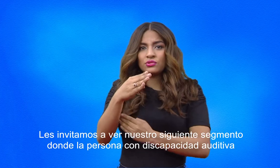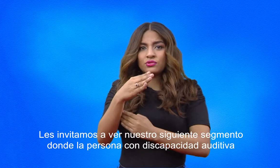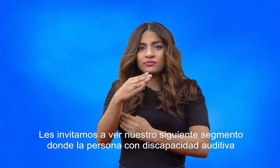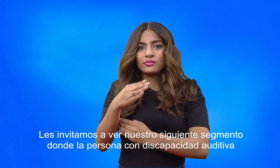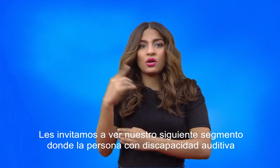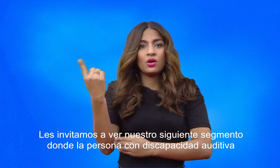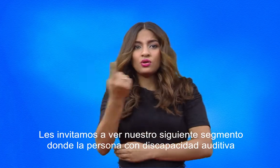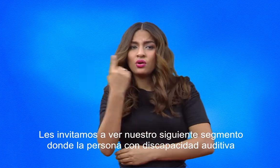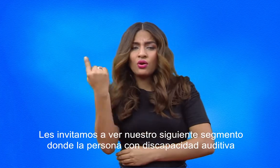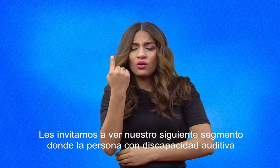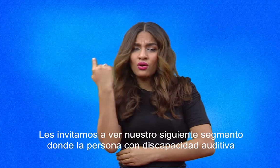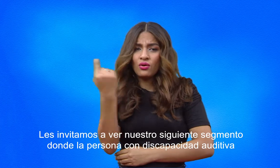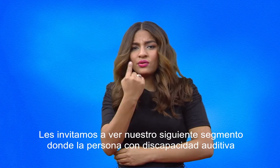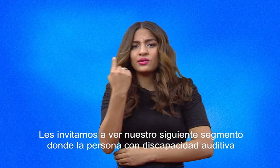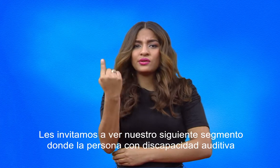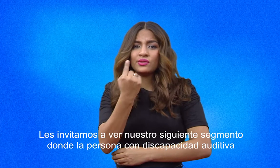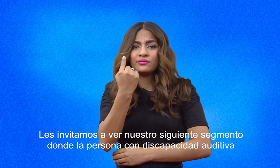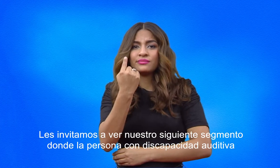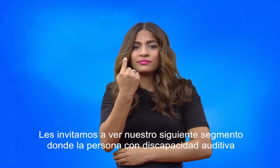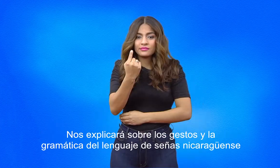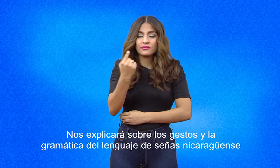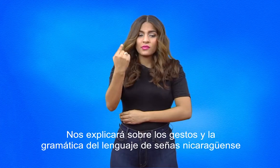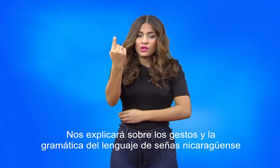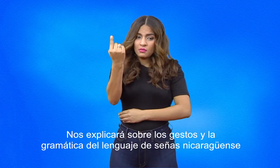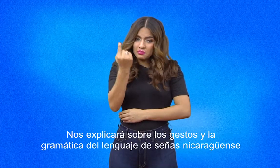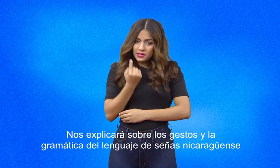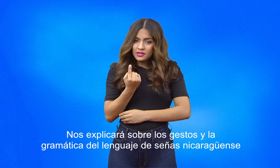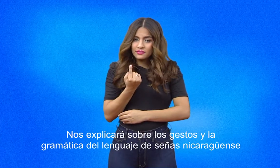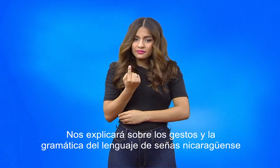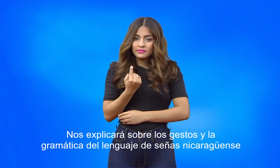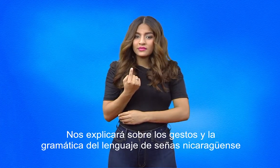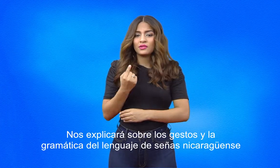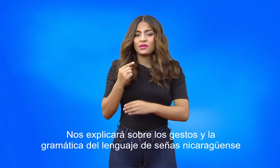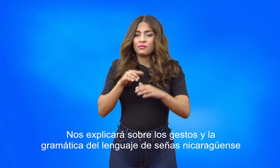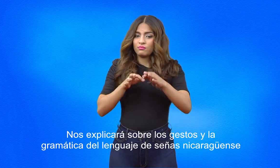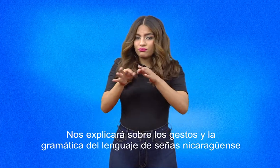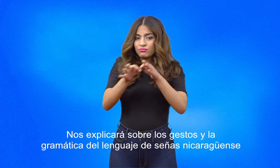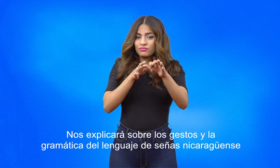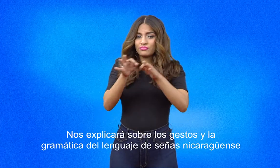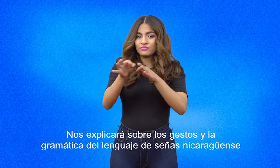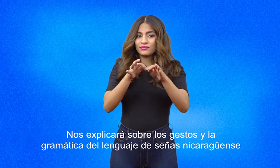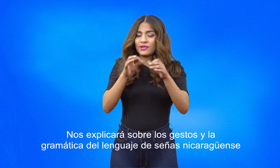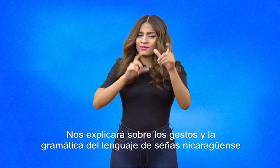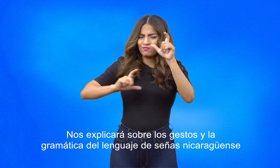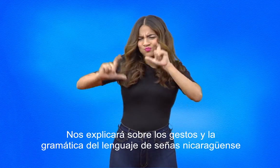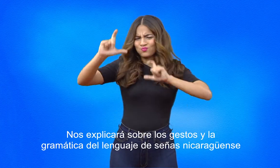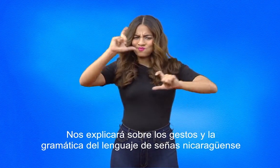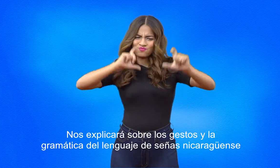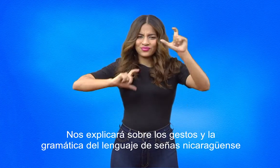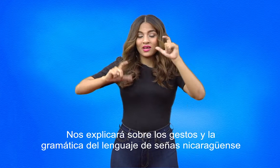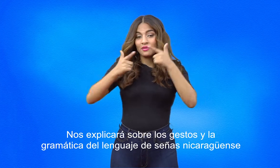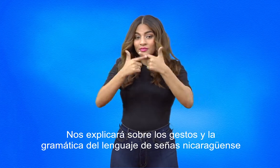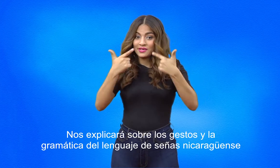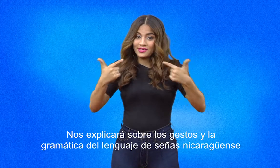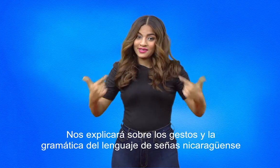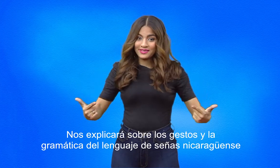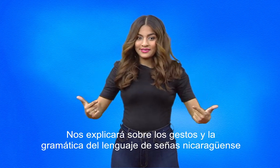discapacidad individualmente tenemos invitada, nos explicará sobre los gestos, la gramática